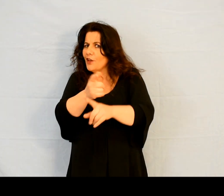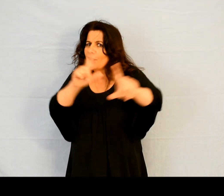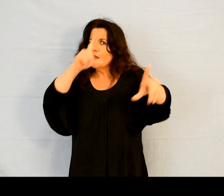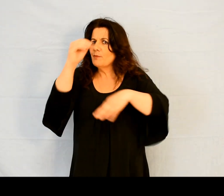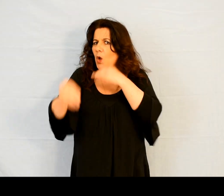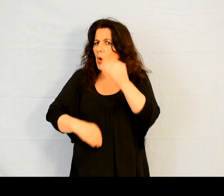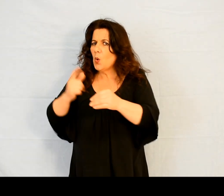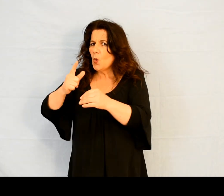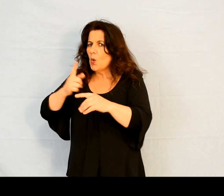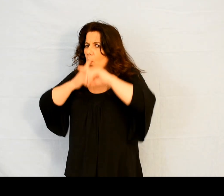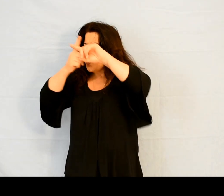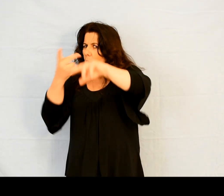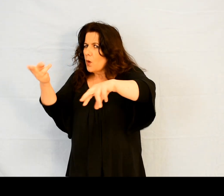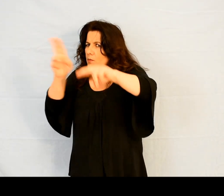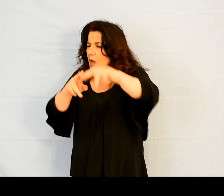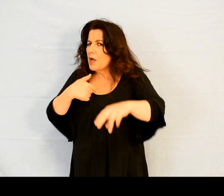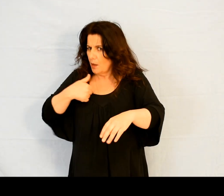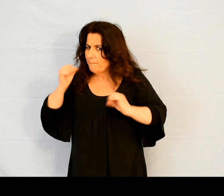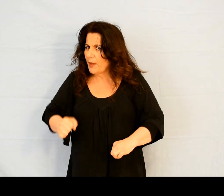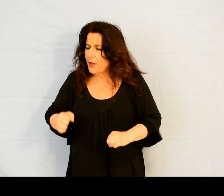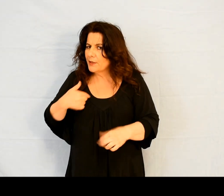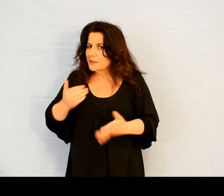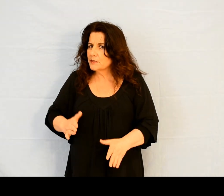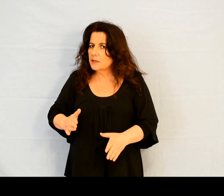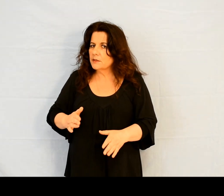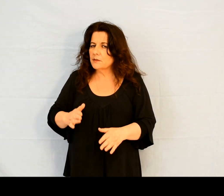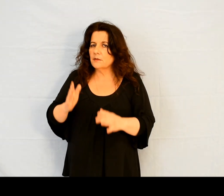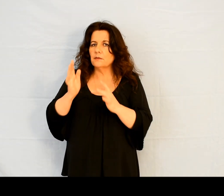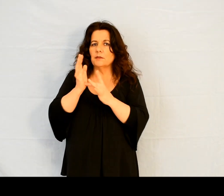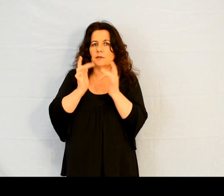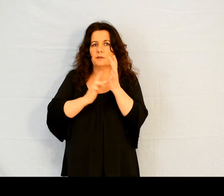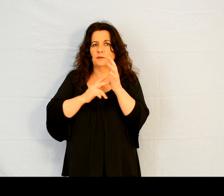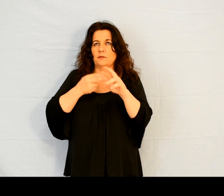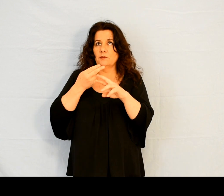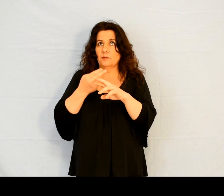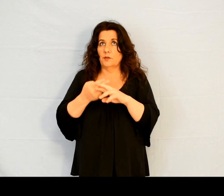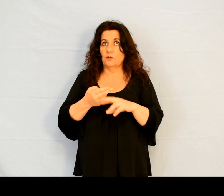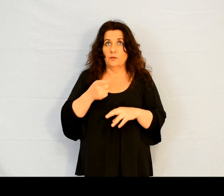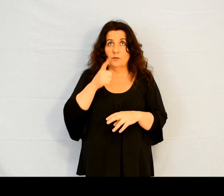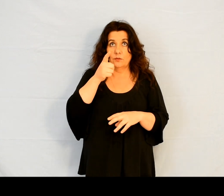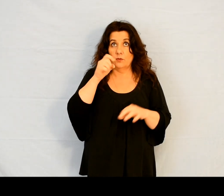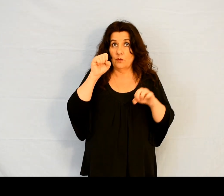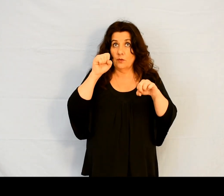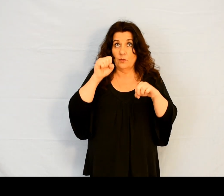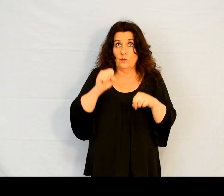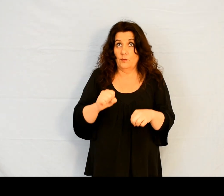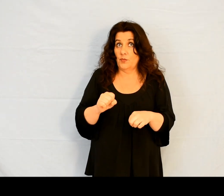Jésus répondit, « Tu n'aurais aucun pouvoir sur moi si tu ne l'avais reçu d'en